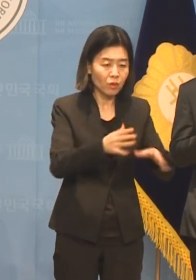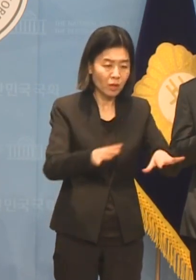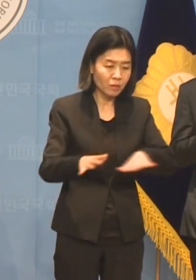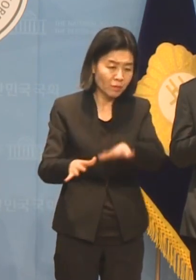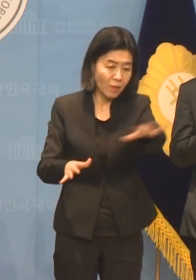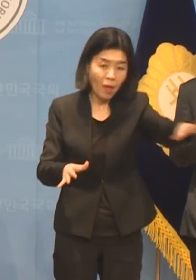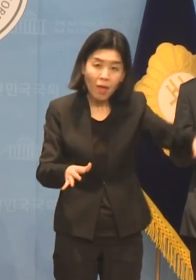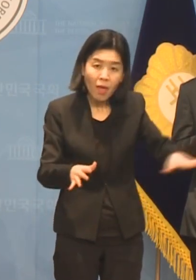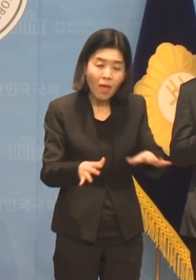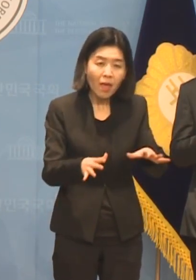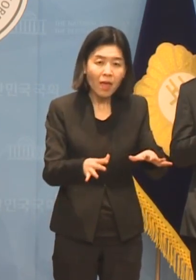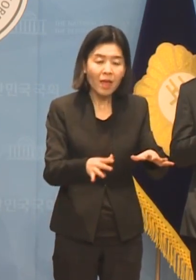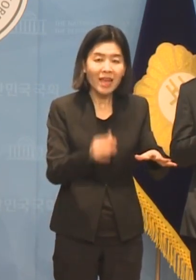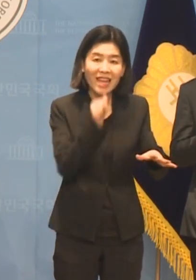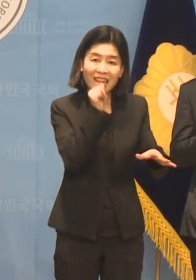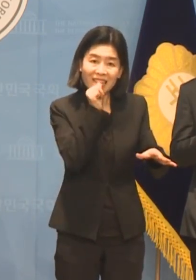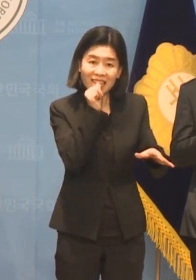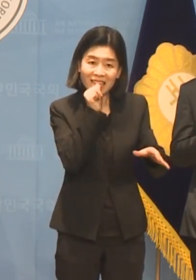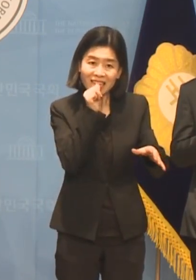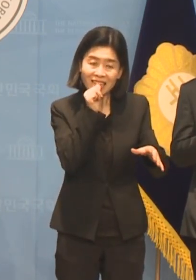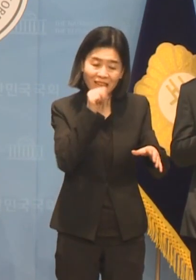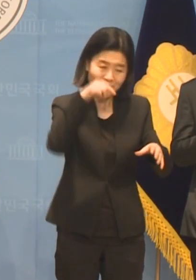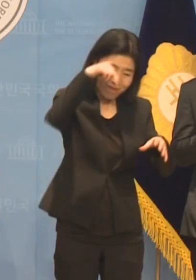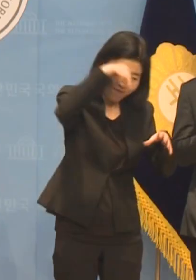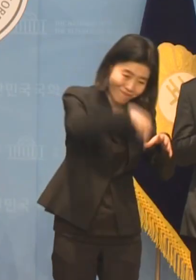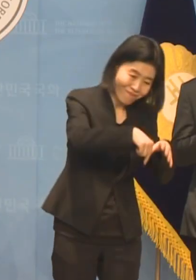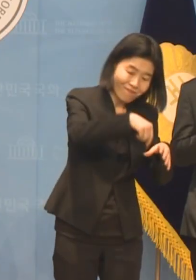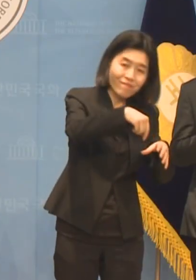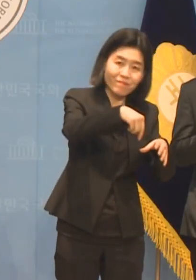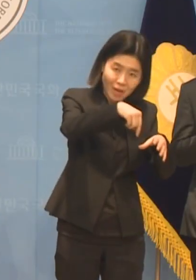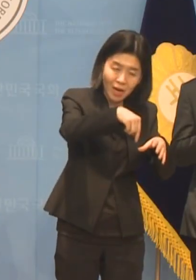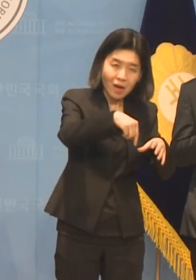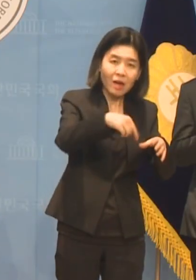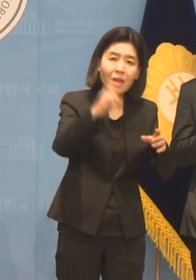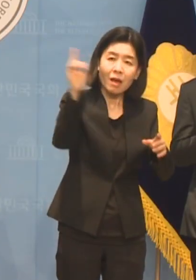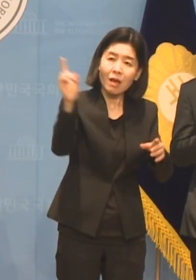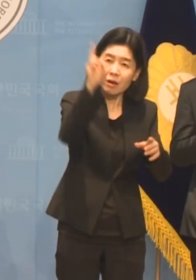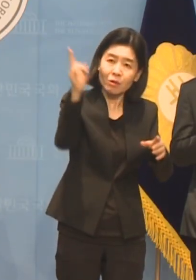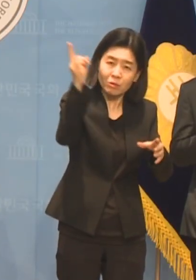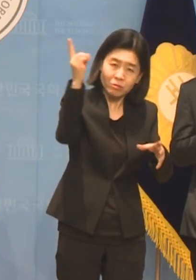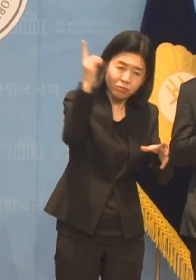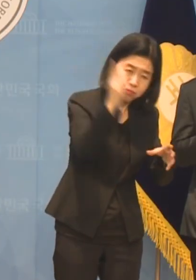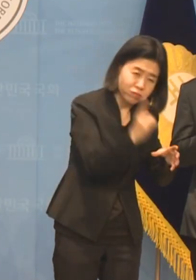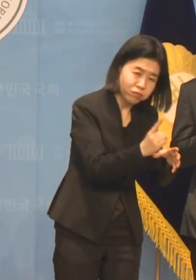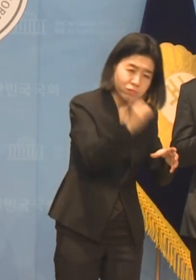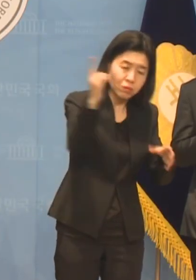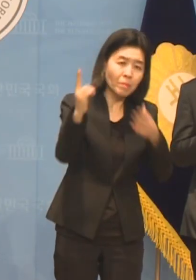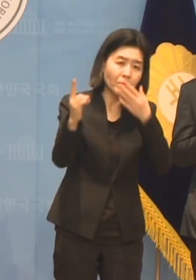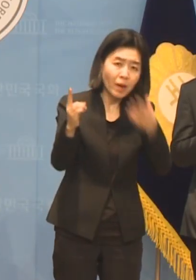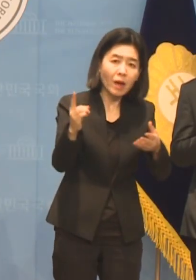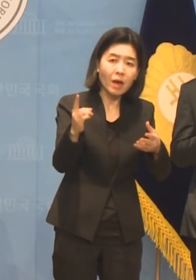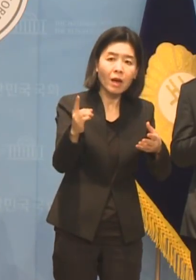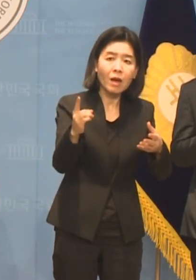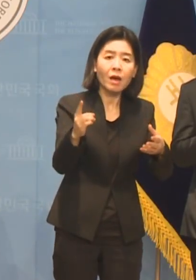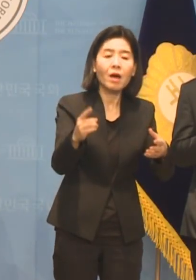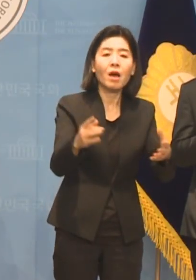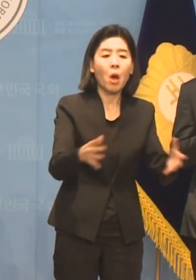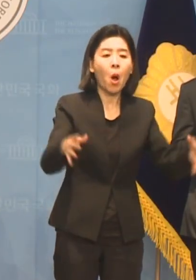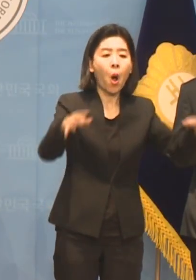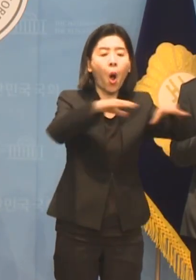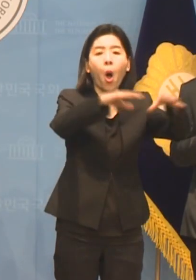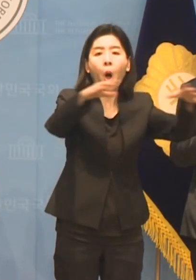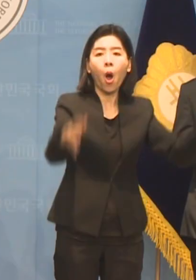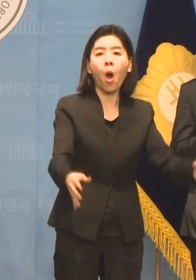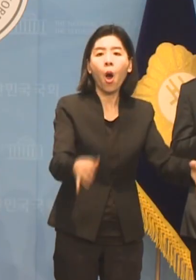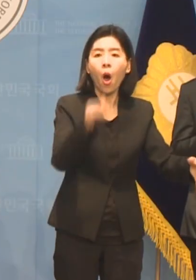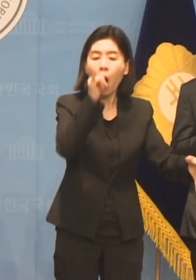설치한 것이며 헬리콥터 이착륙 시설까지 설치가 되어 있습니다. 30여만